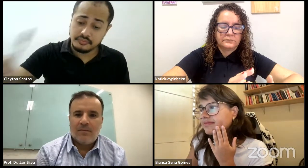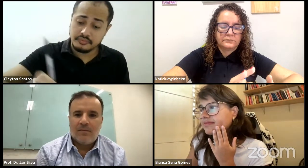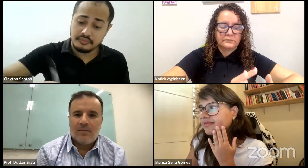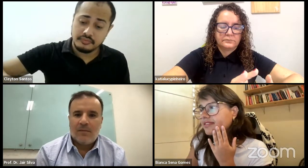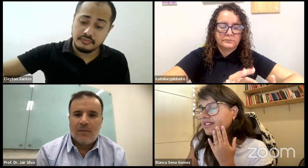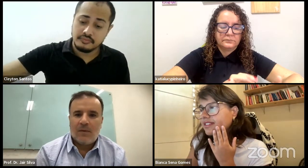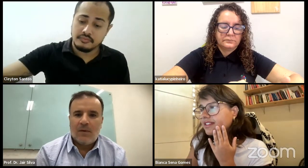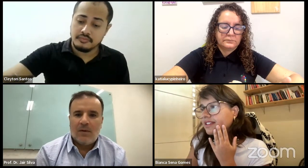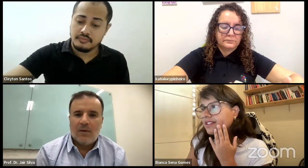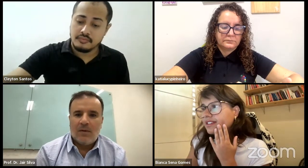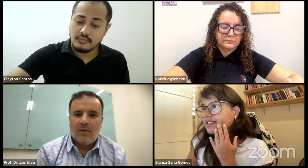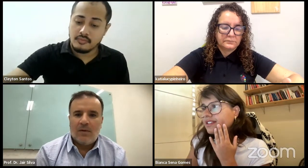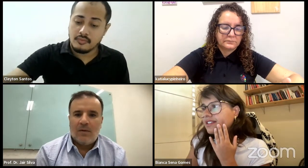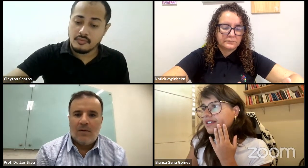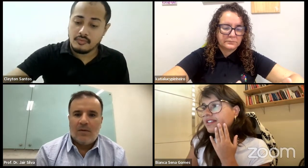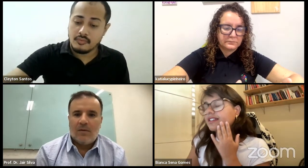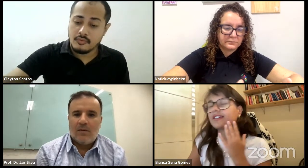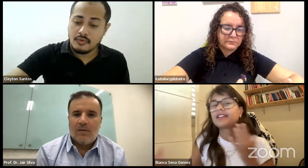me referindo, tá?